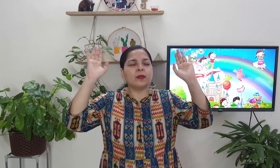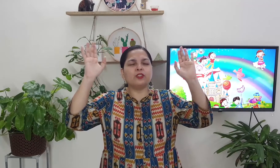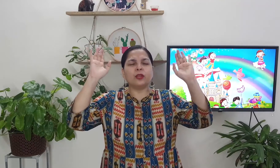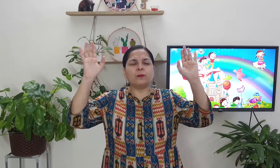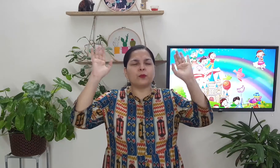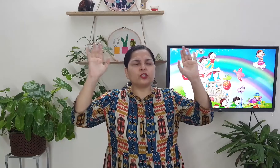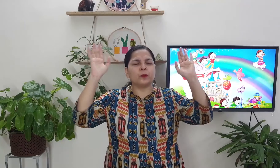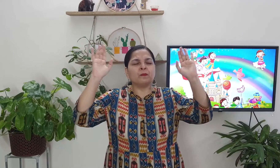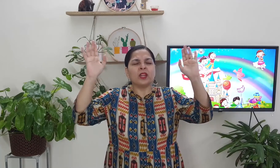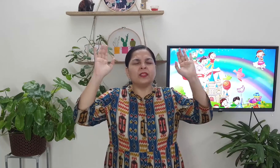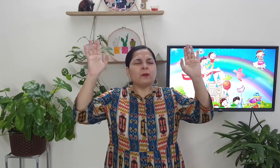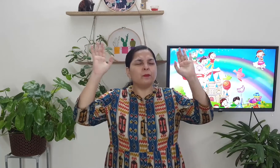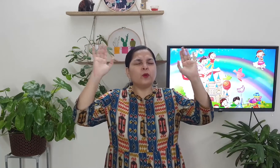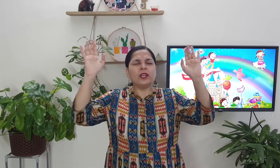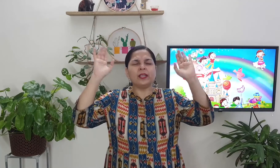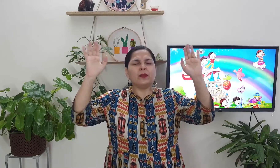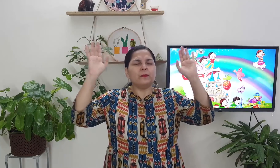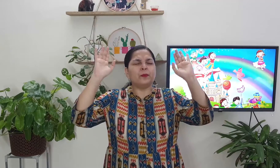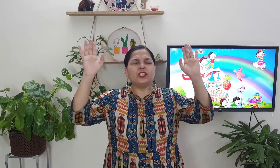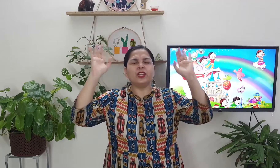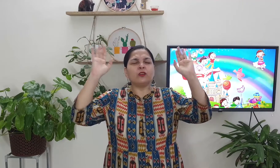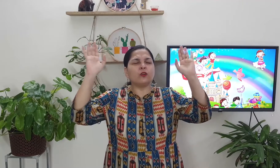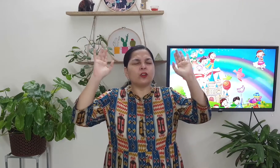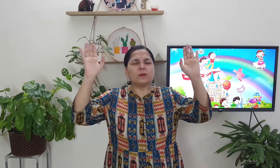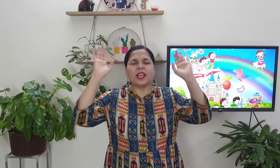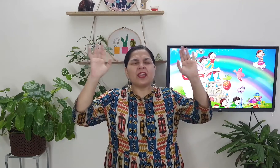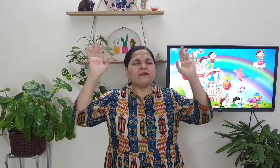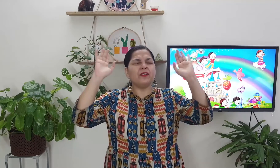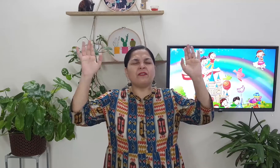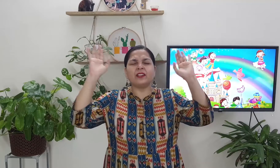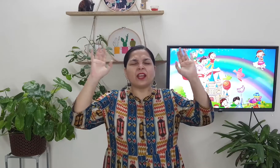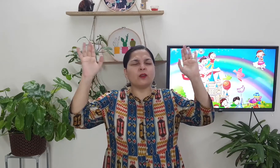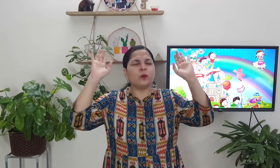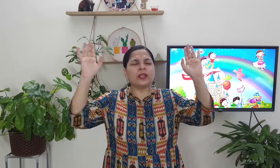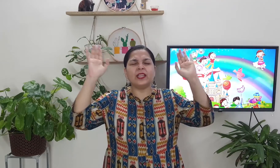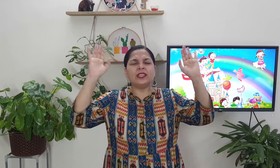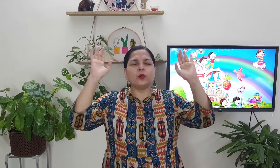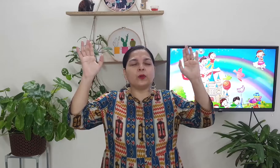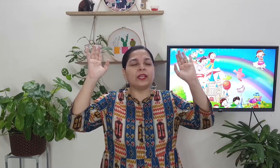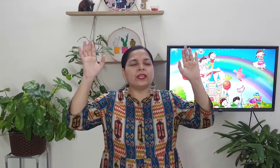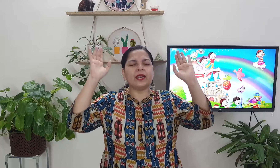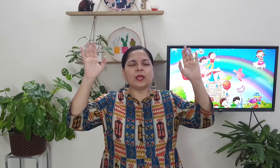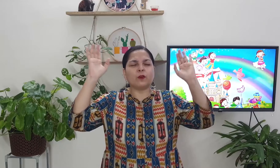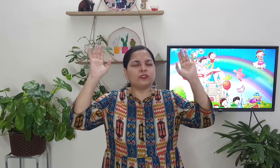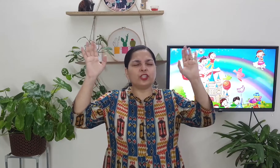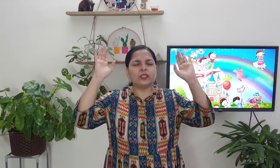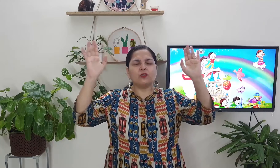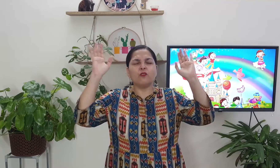எதிராக வடிவமைக்கப்பட்ட எந்த ஆயுதமும் வாய்க்காதே போகும். அவர்கள் இயேசுவின் பெயரில் அவர்கள்